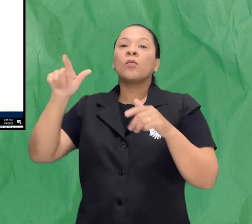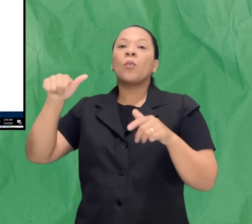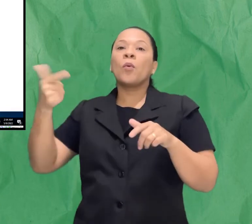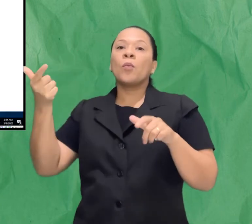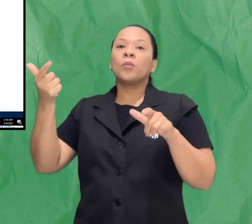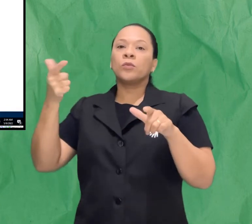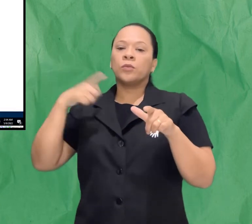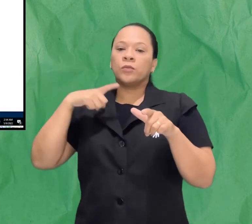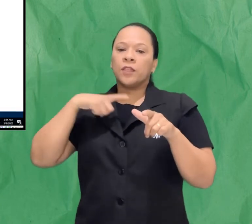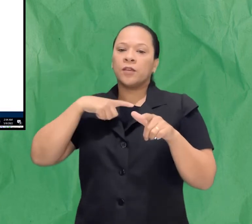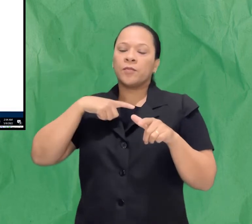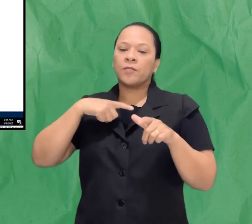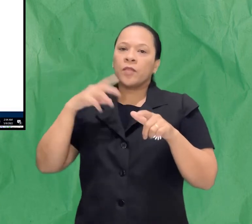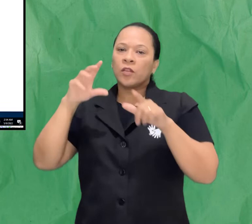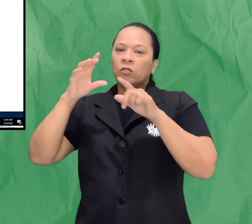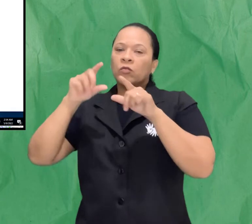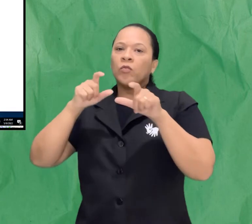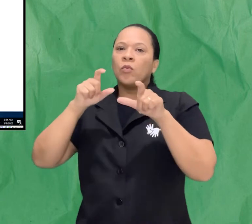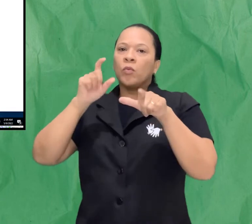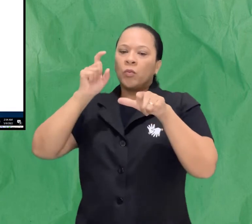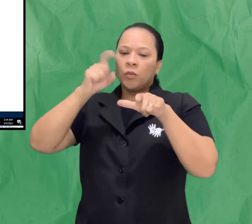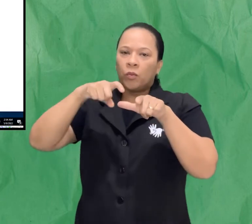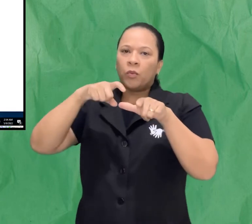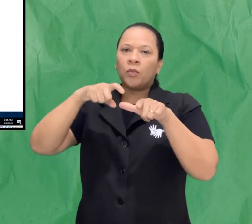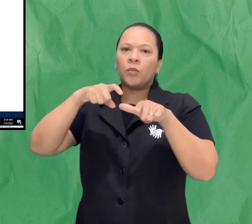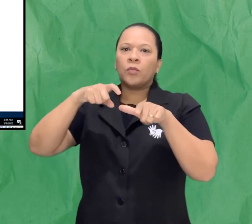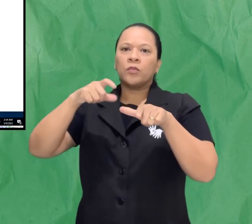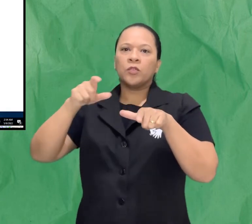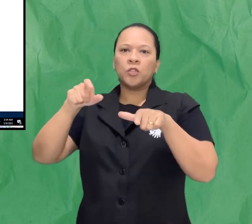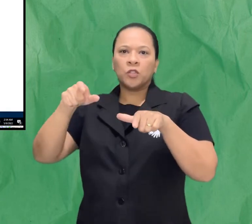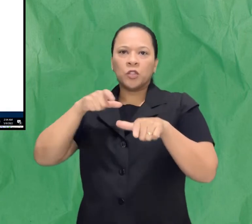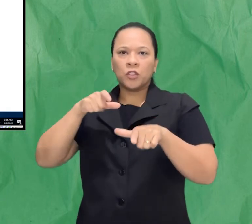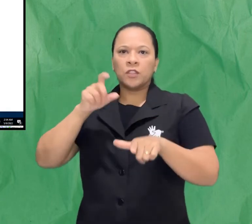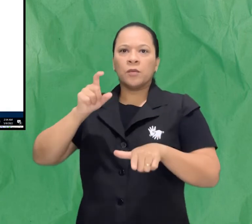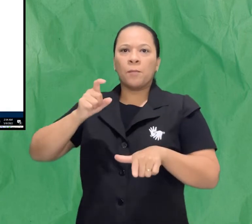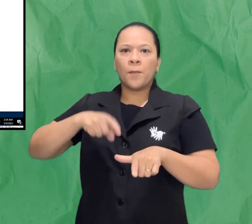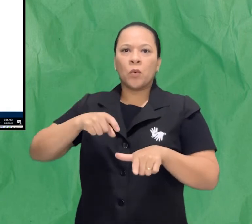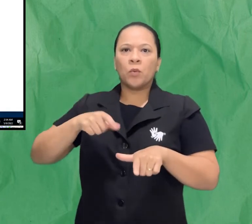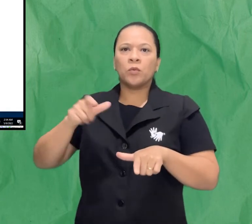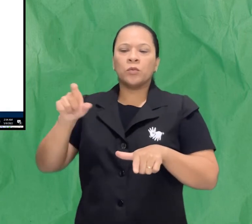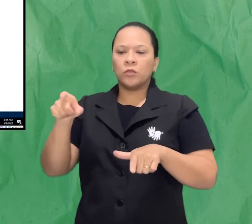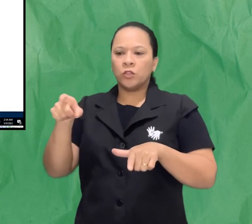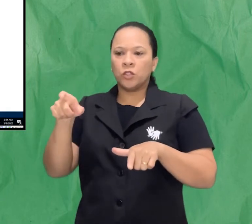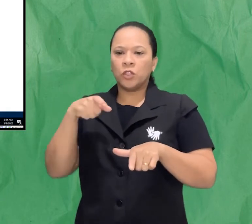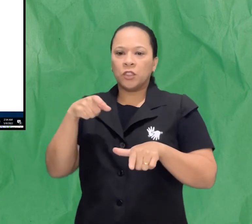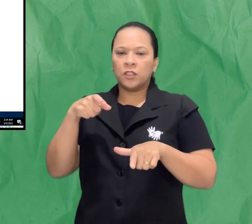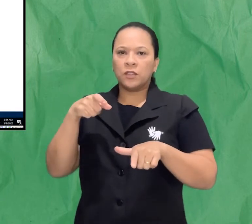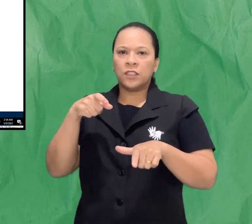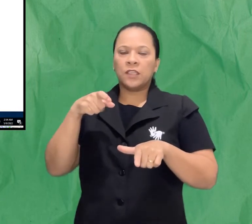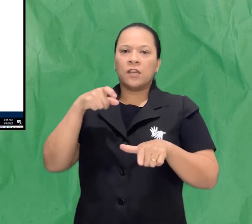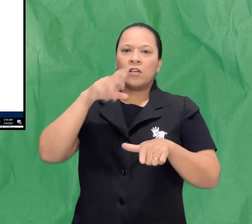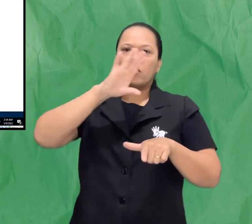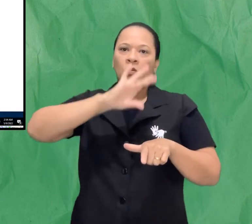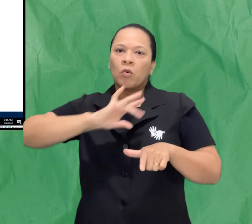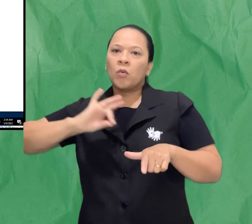vou remover de uma parte. Ctrl X. E colar em outro lugar. Ctrl V.